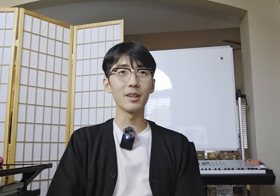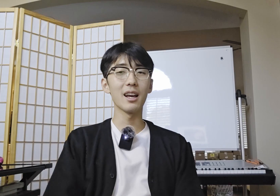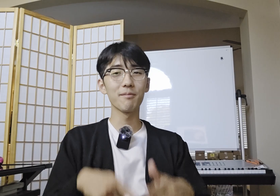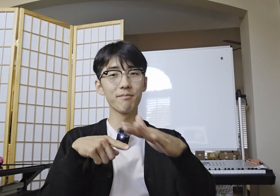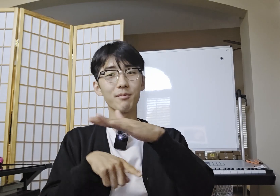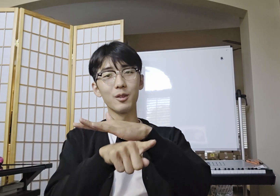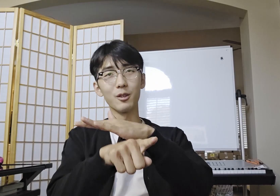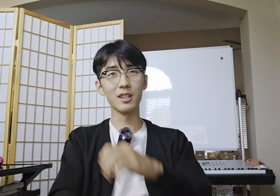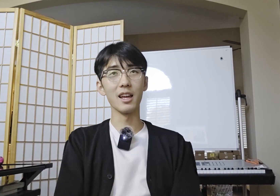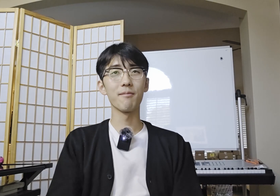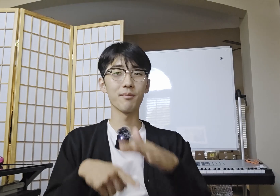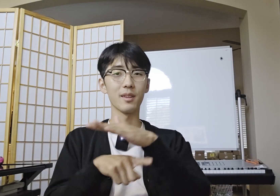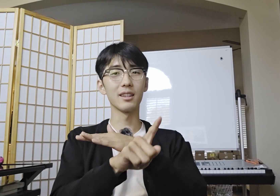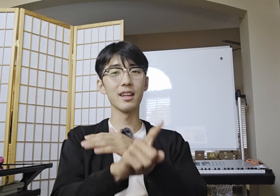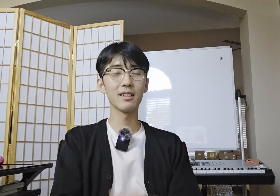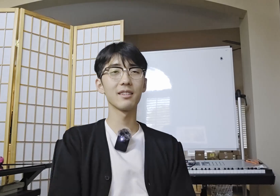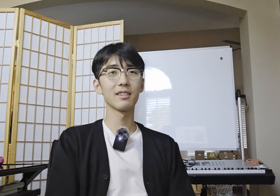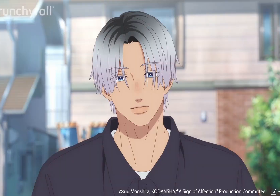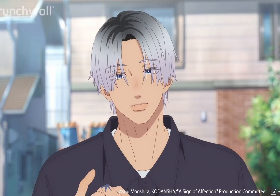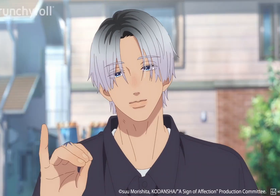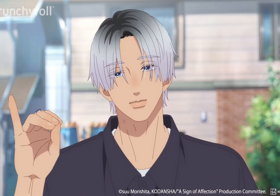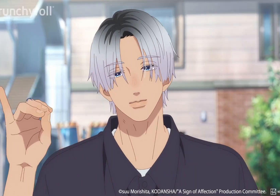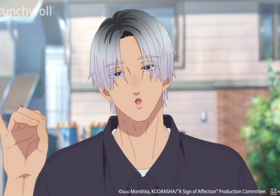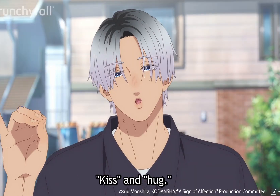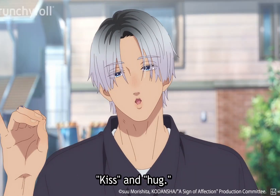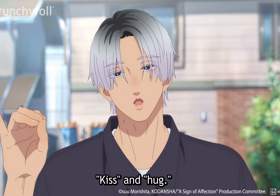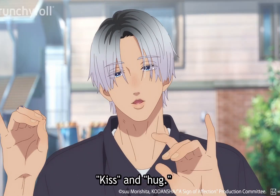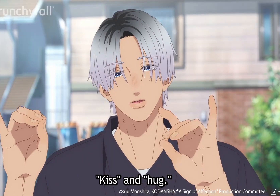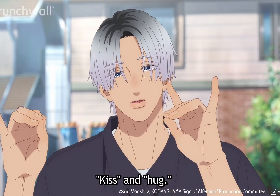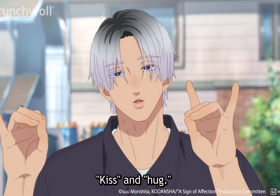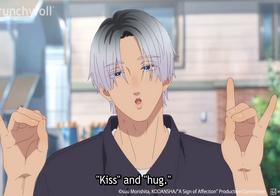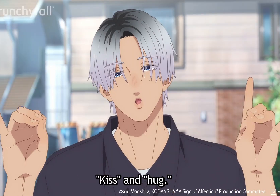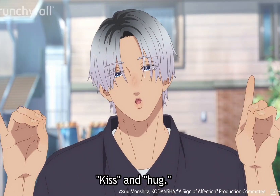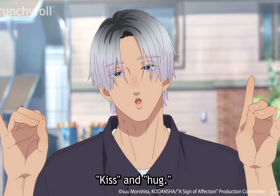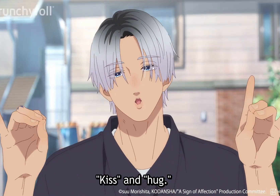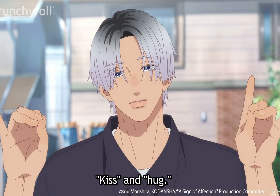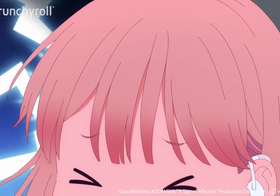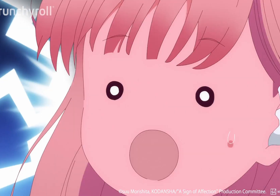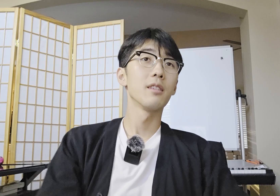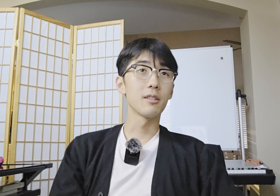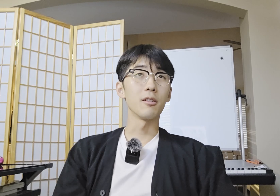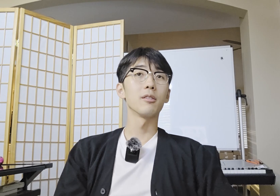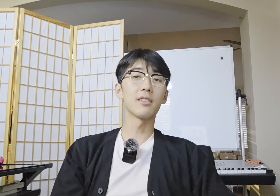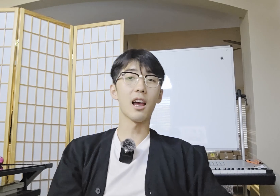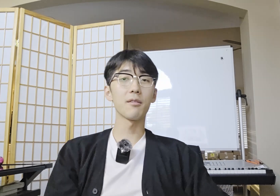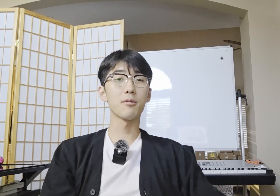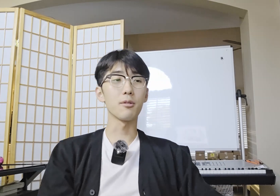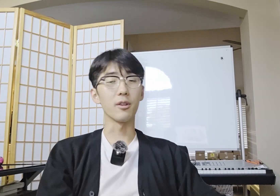Yeah. どうして? なんで? チューと言う So the sign in